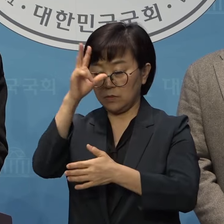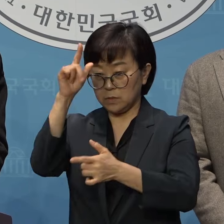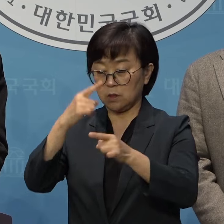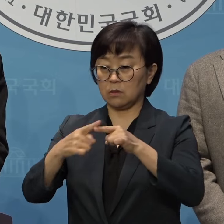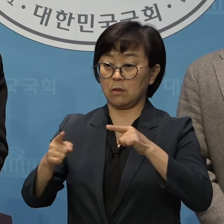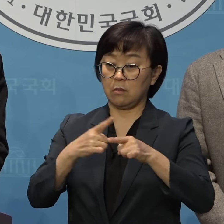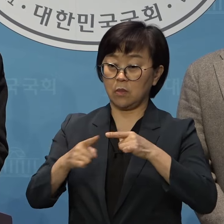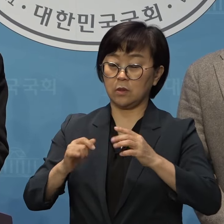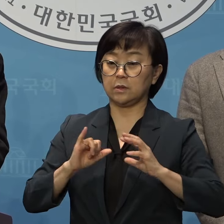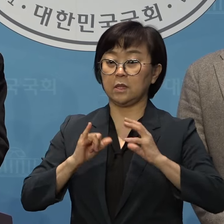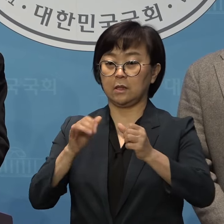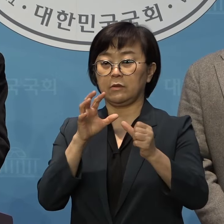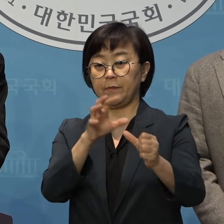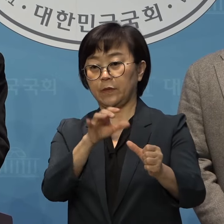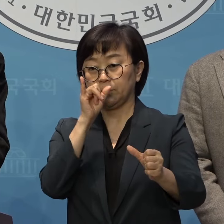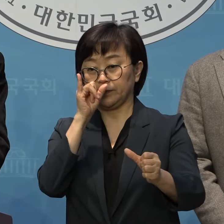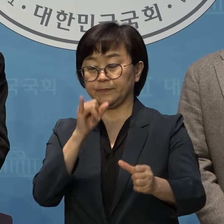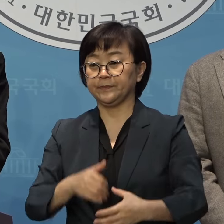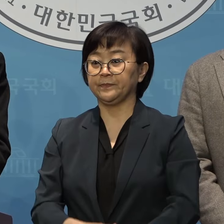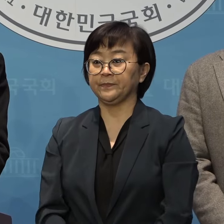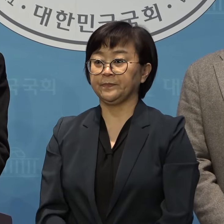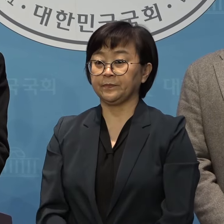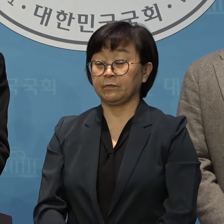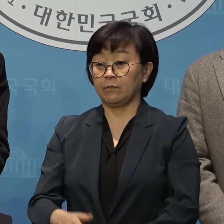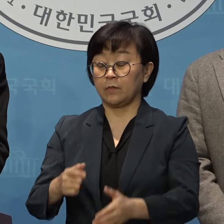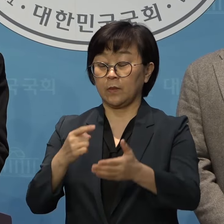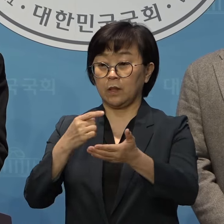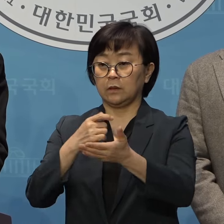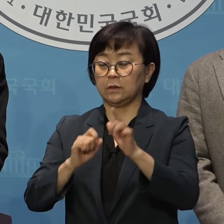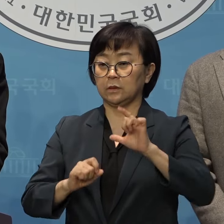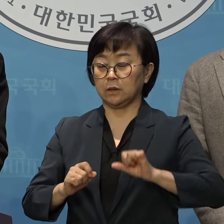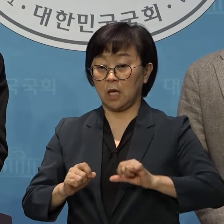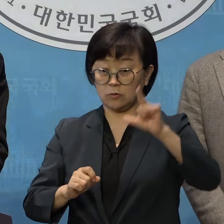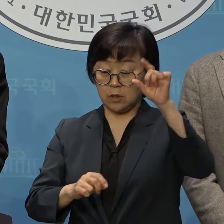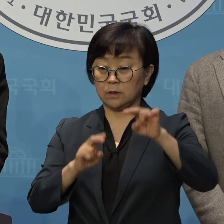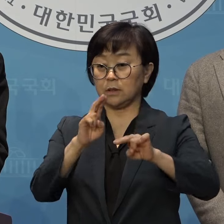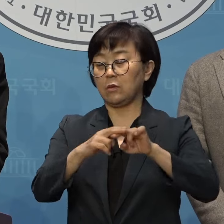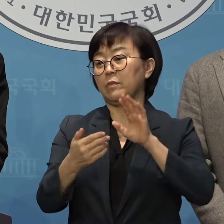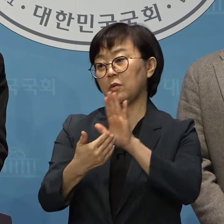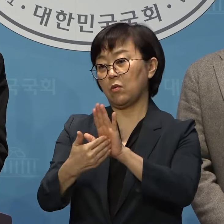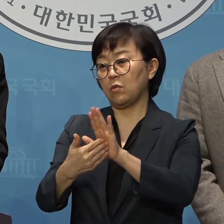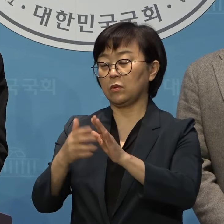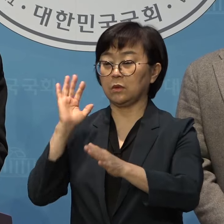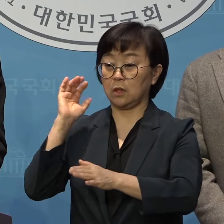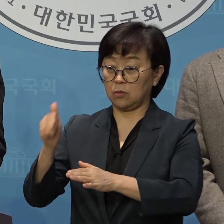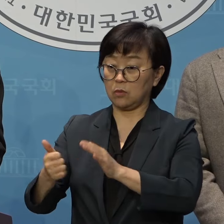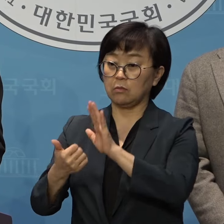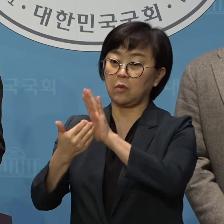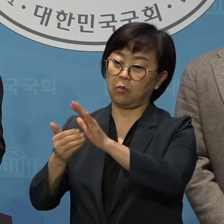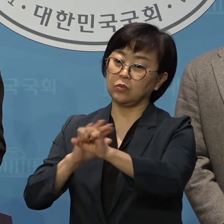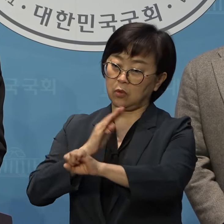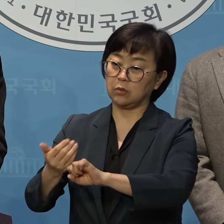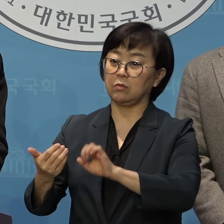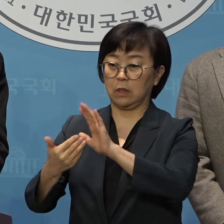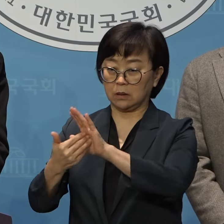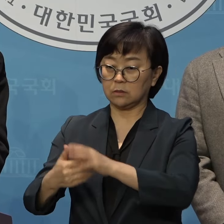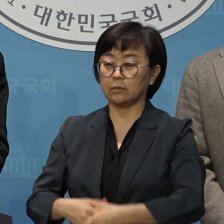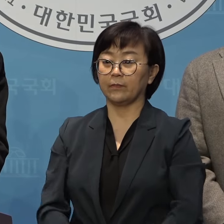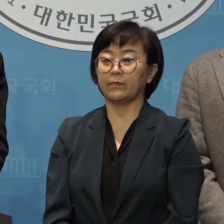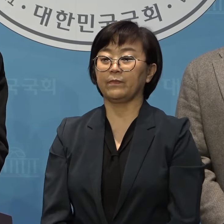칼로 세상을 겁박합니다. 다수당은 의석수로 방탄하고 대통령은 거부권으로